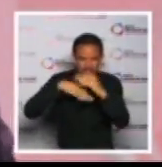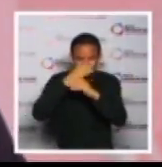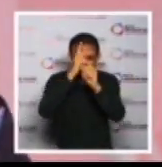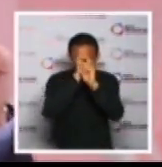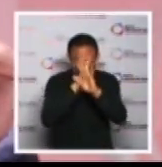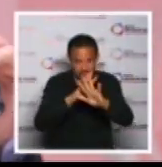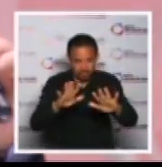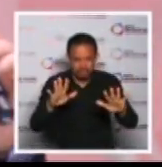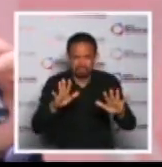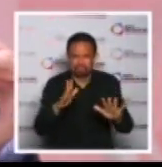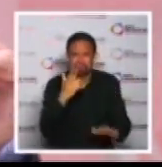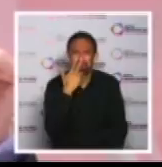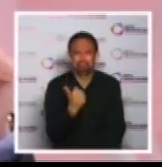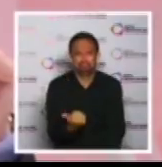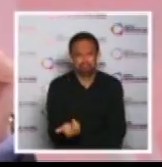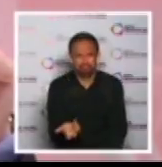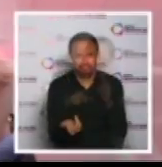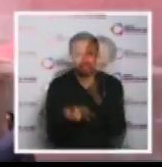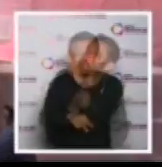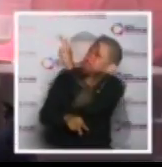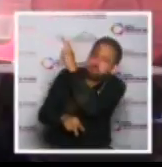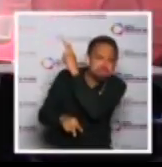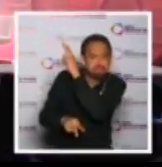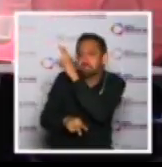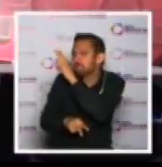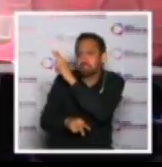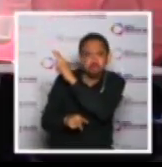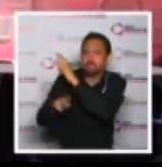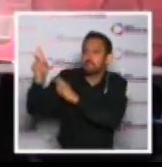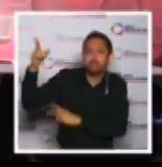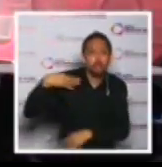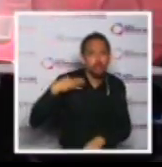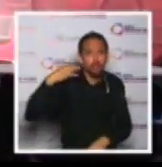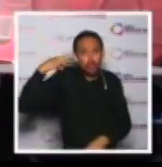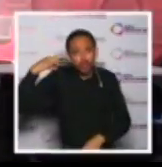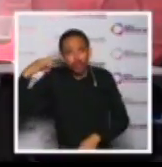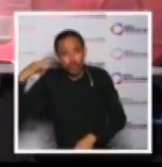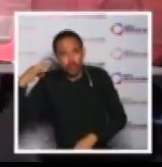no sirven para nada si no tenemos paz. Tú nos has elegido.